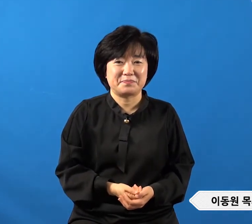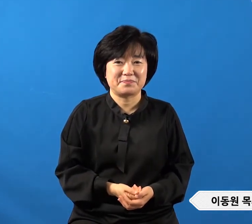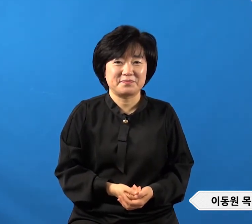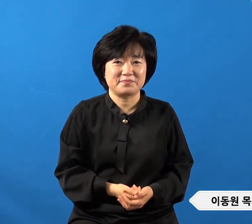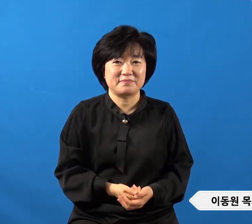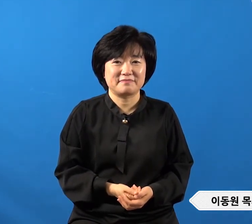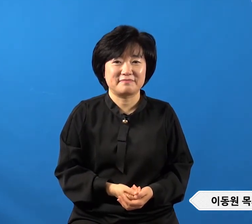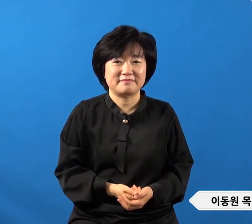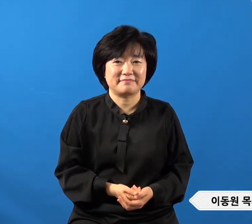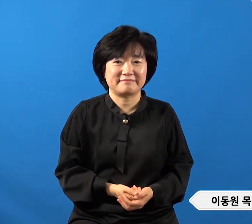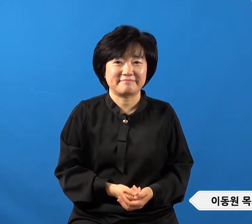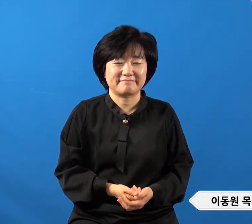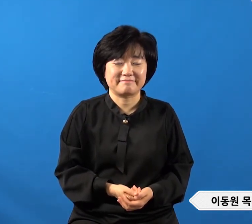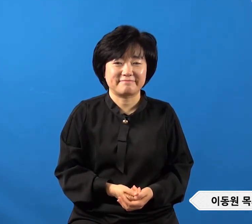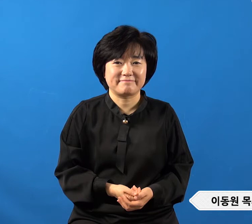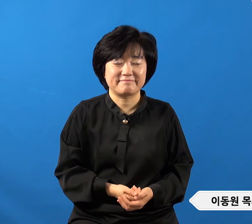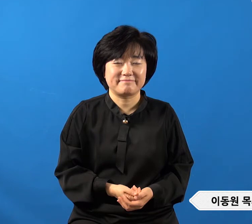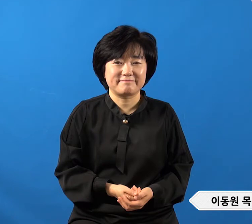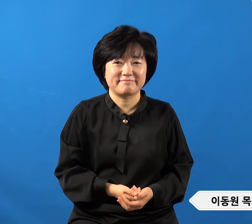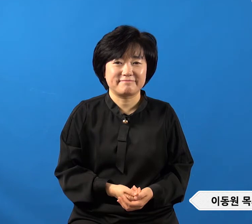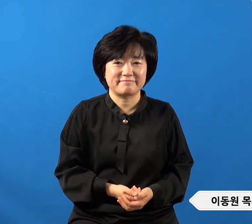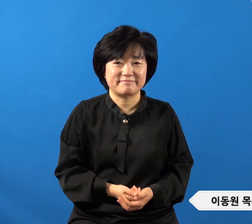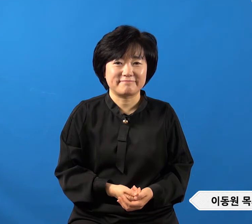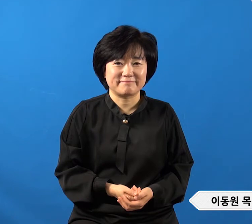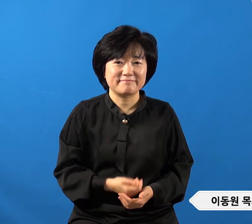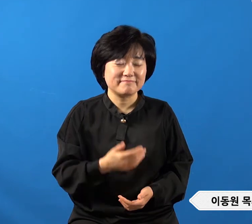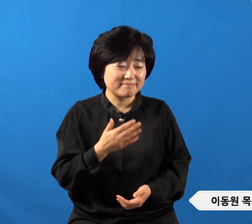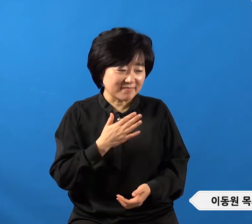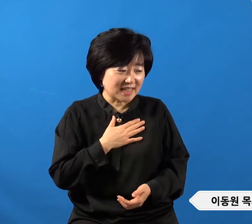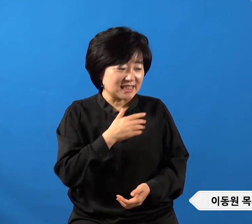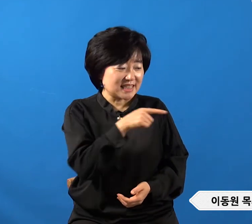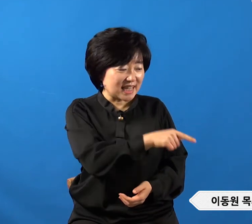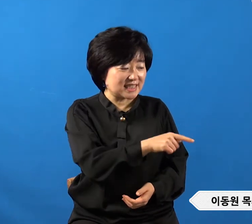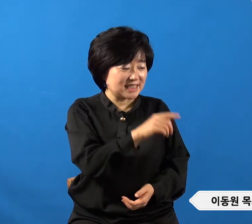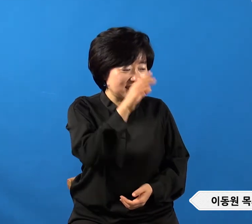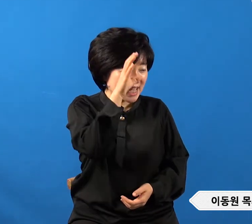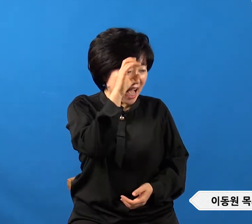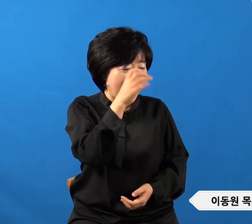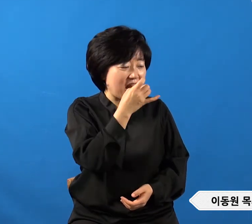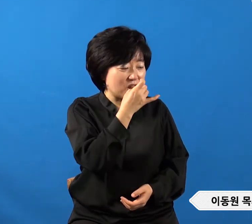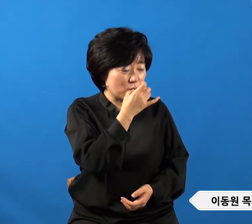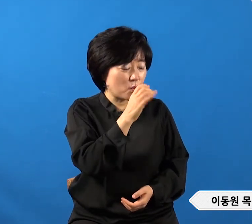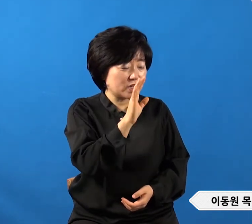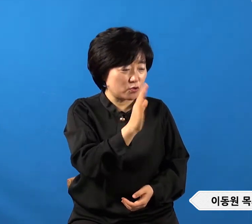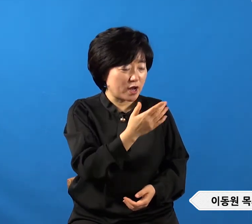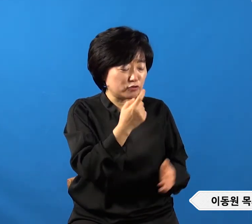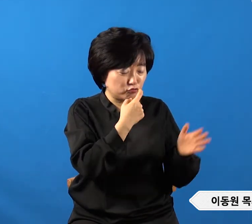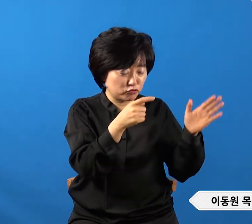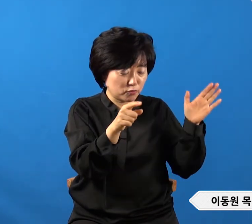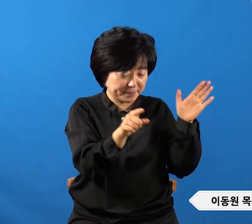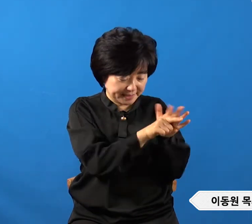네. 그 다음에 다시 한번 쳐다보면서 나는 당신이 알곡이 될 줄로 믿습니다. 이렇게.